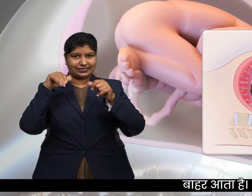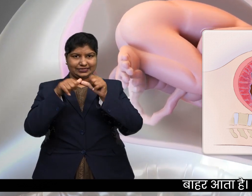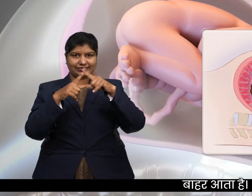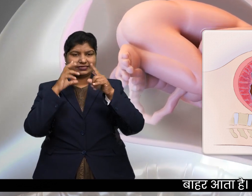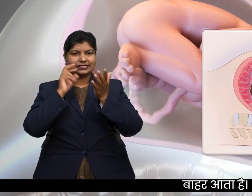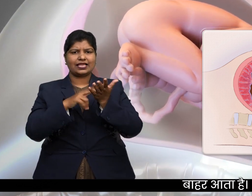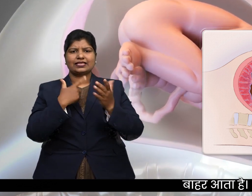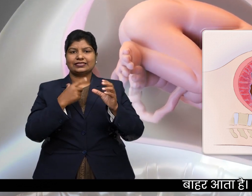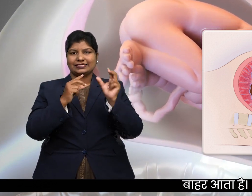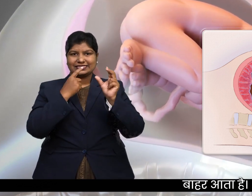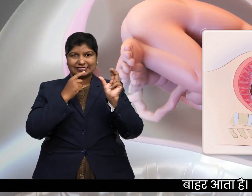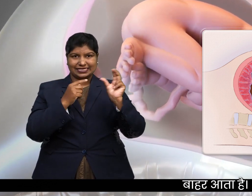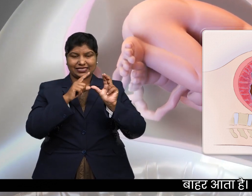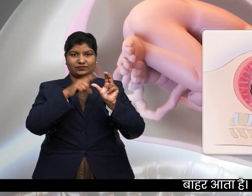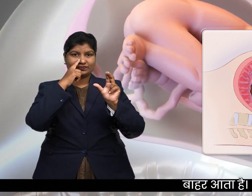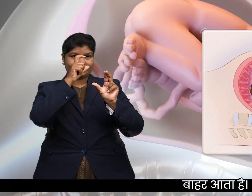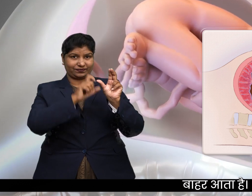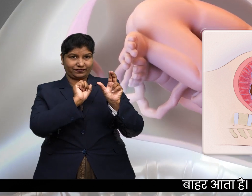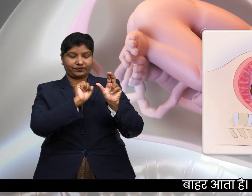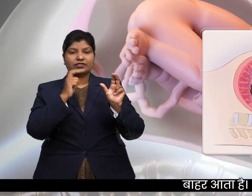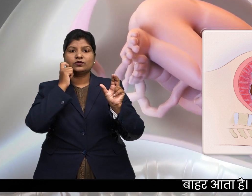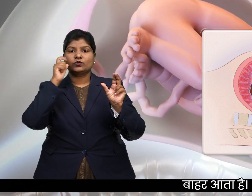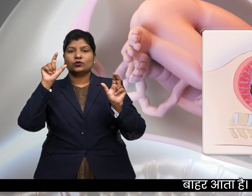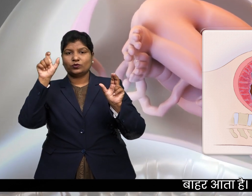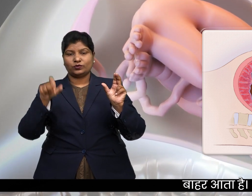बाहर आता है।